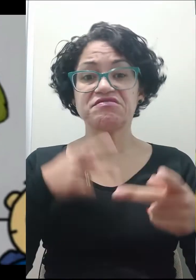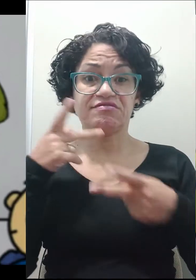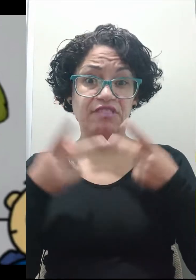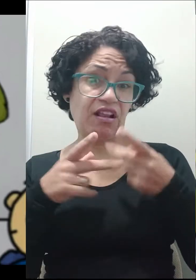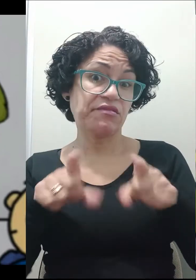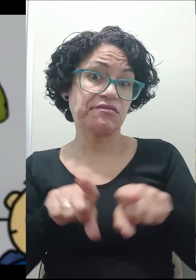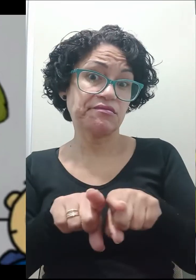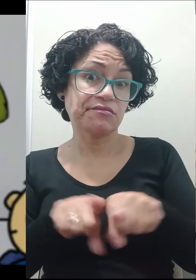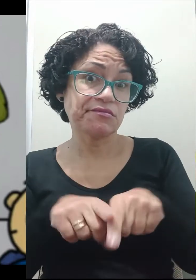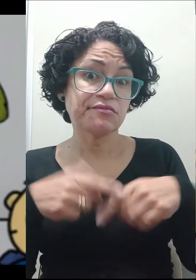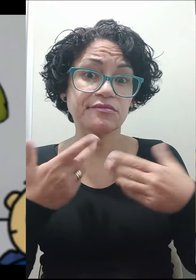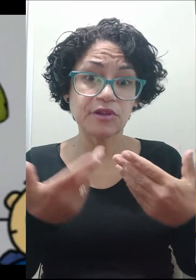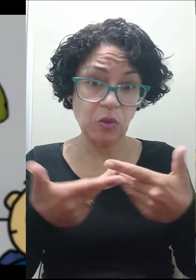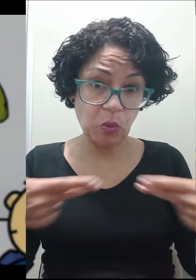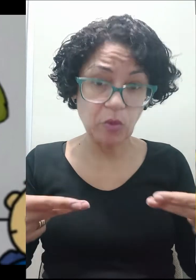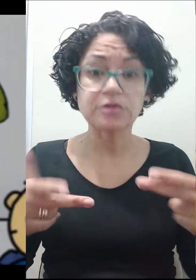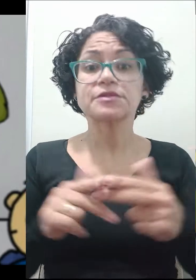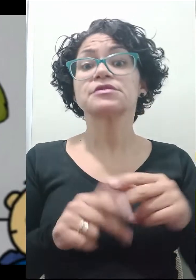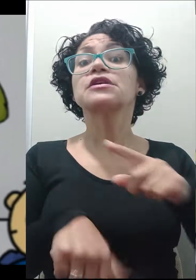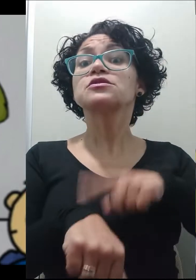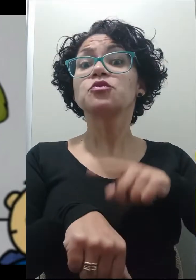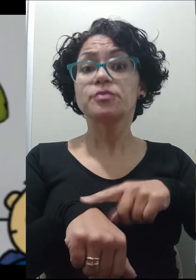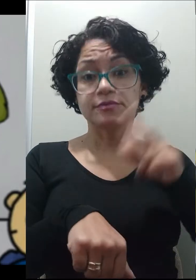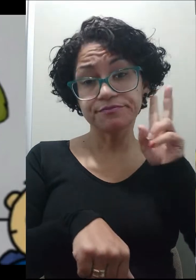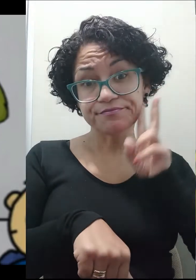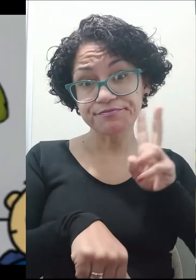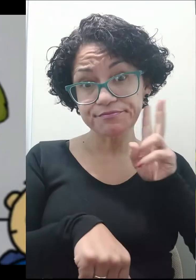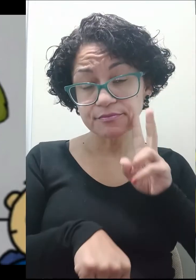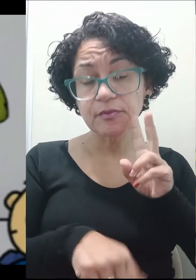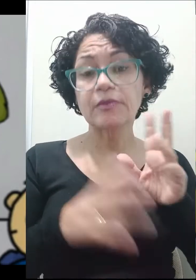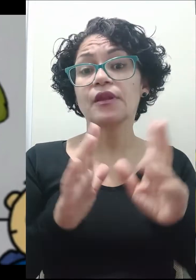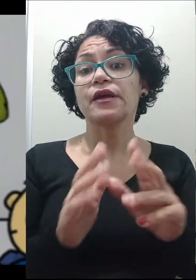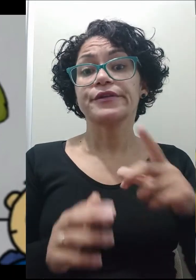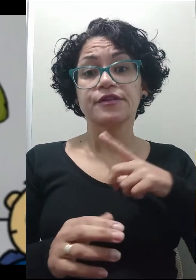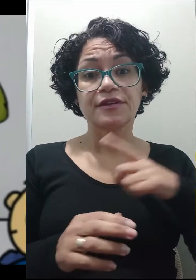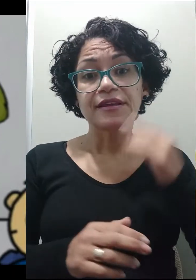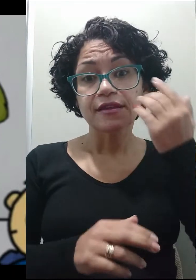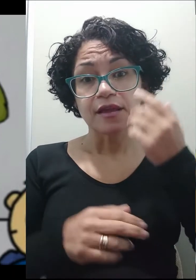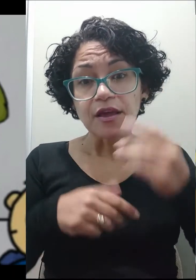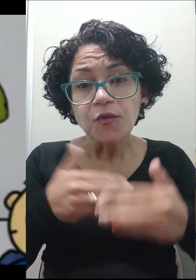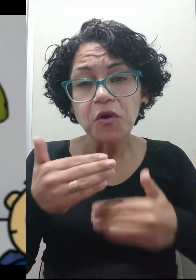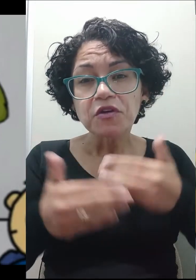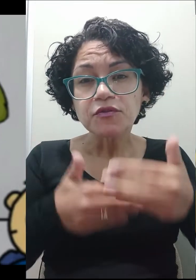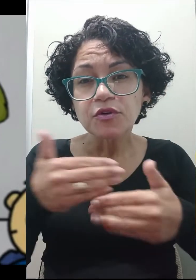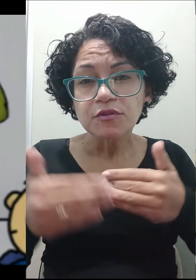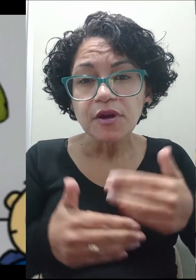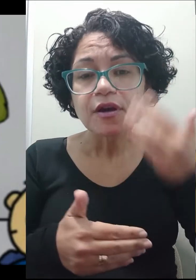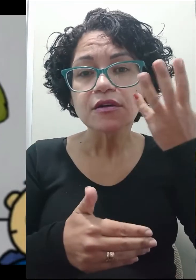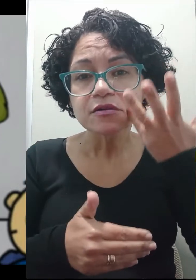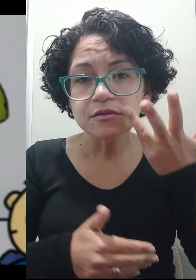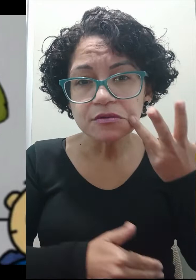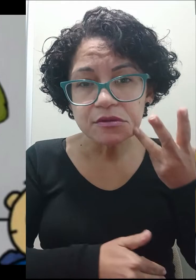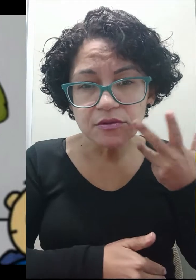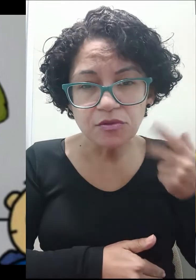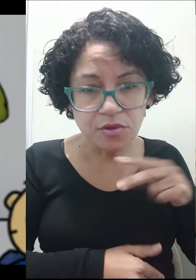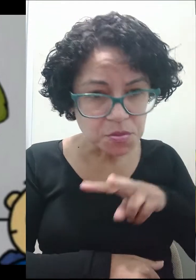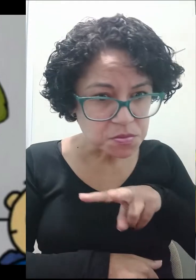Além disso, nesse momento histórico, foi verificado que as crianças surdas continuavam com sérios